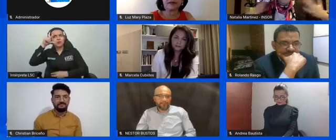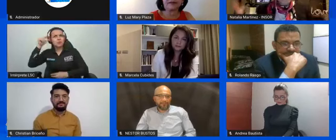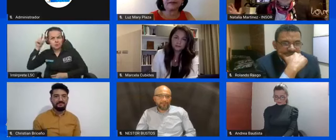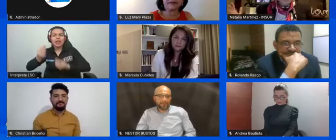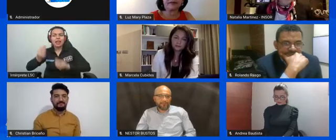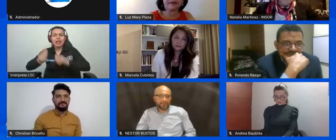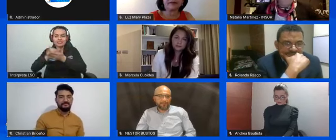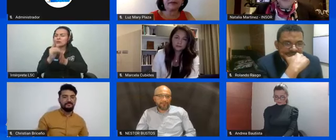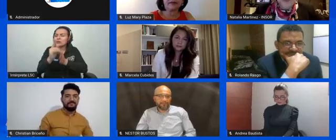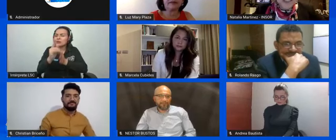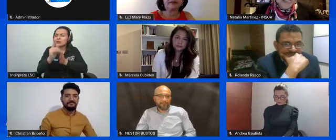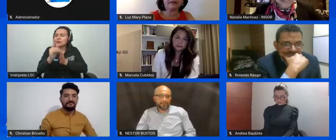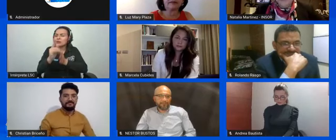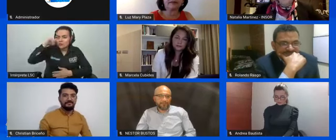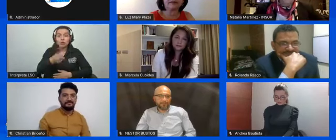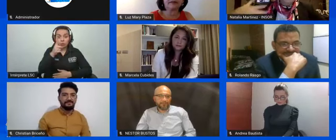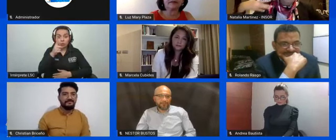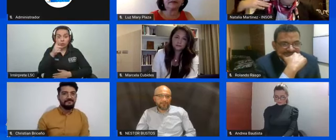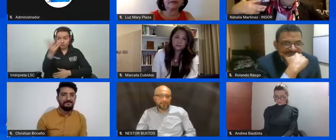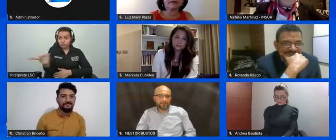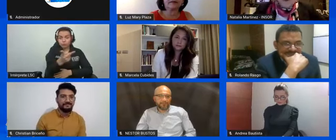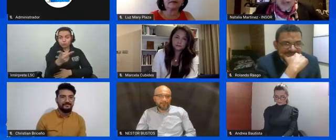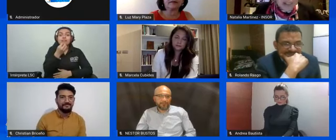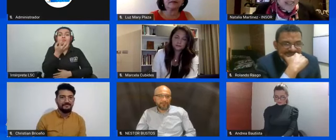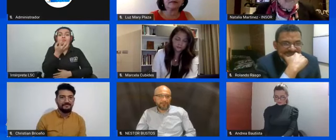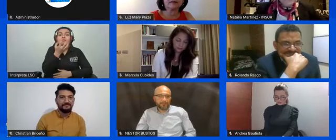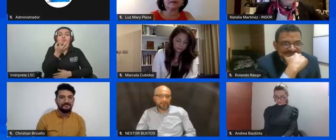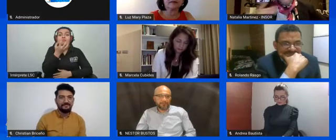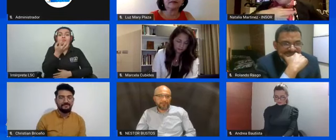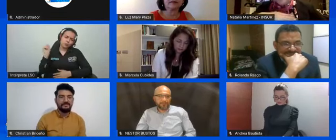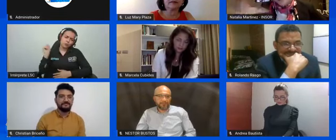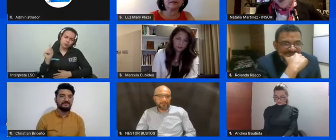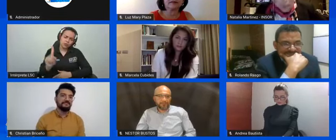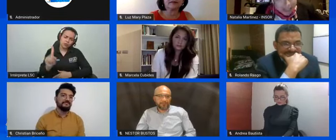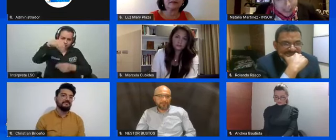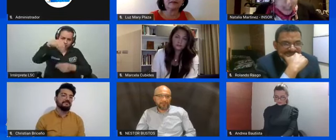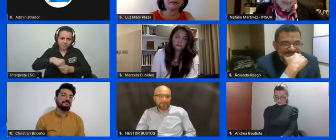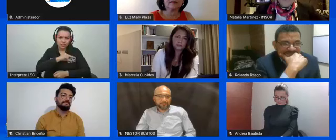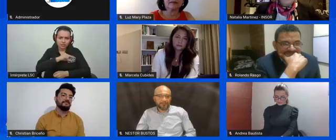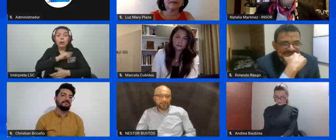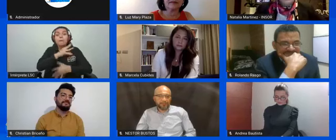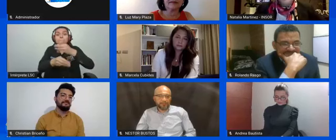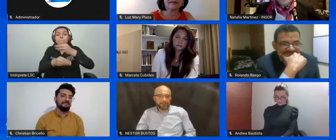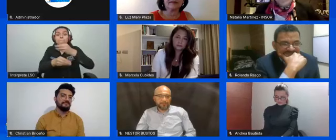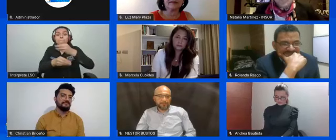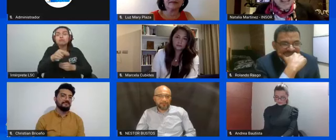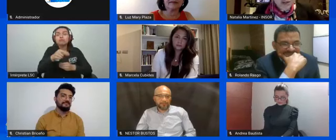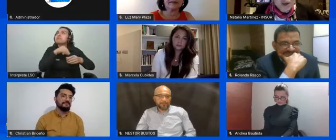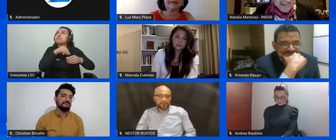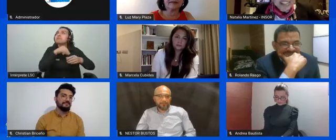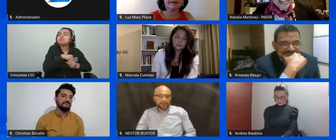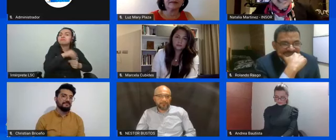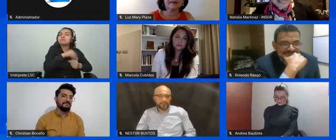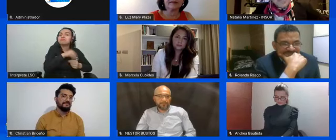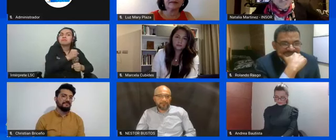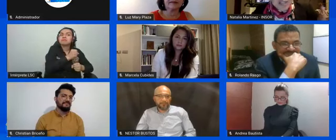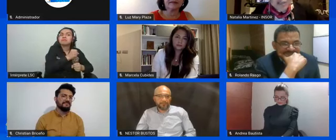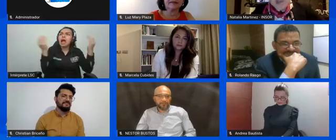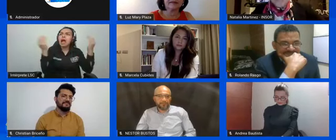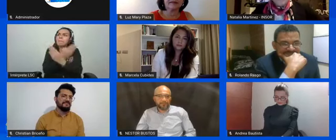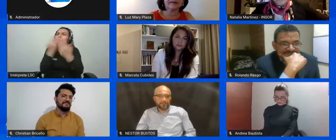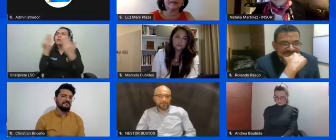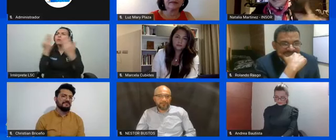hace muchísimos, muchísimos años en el instituto. Por tu cabeza han pasado otras directoras también, pero ¿qué recuerdas de